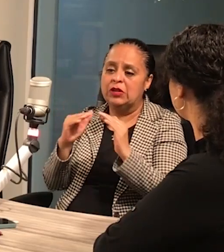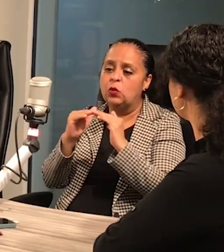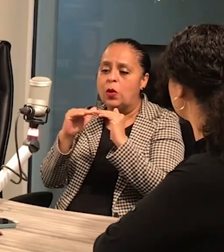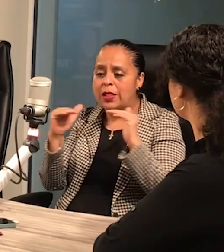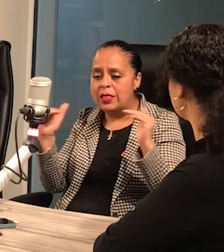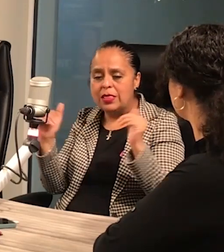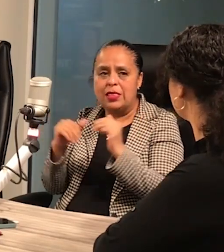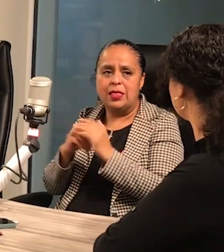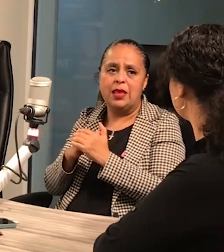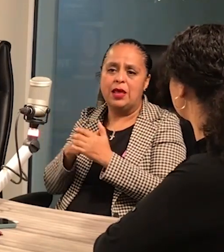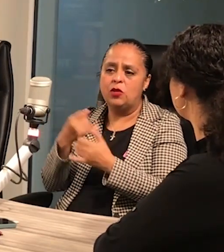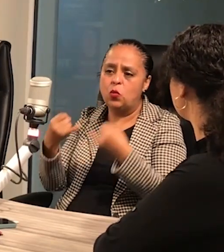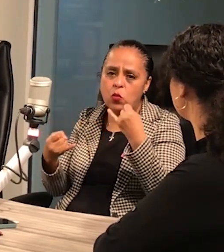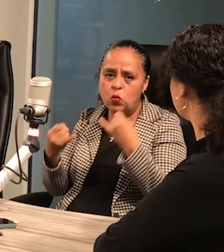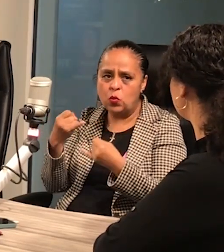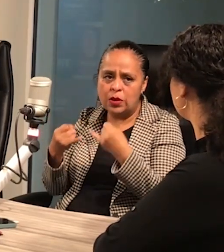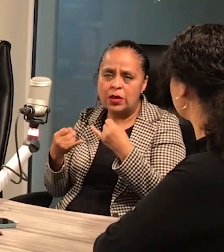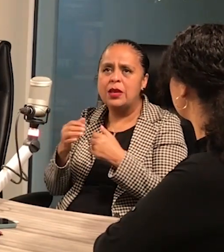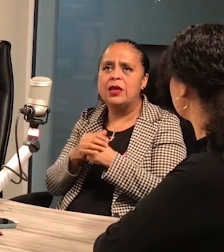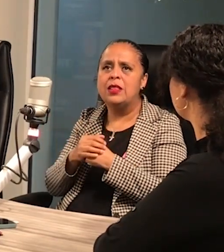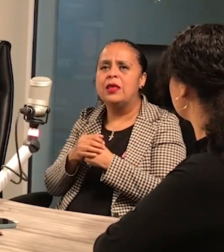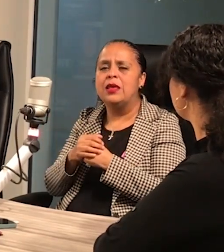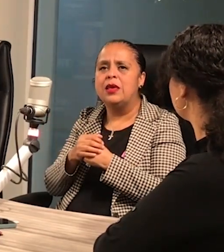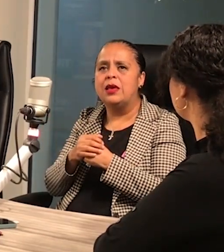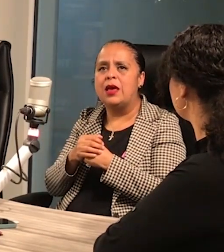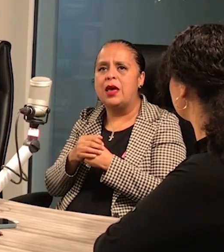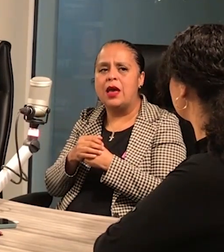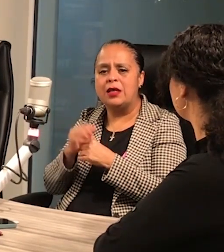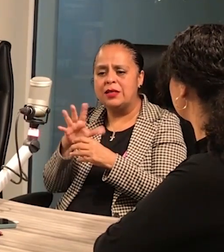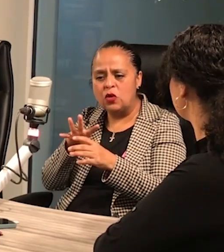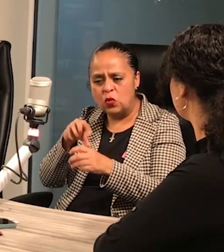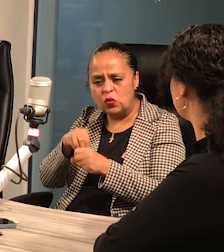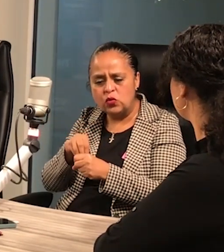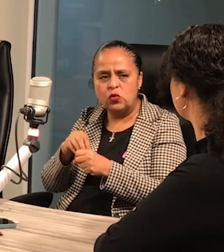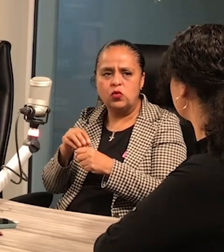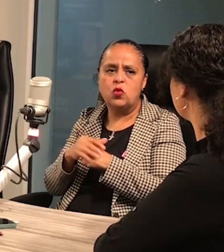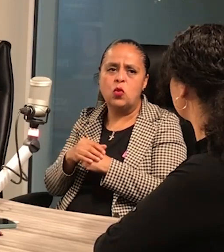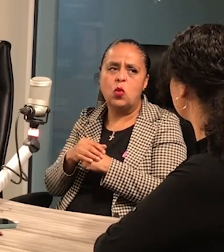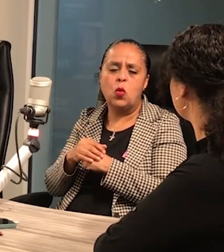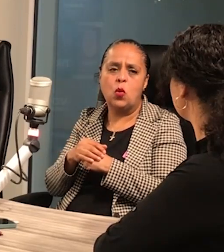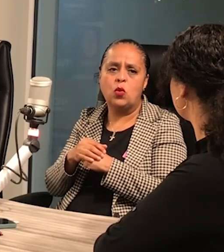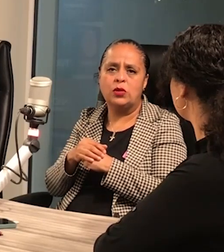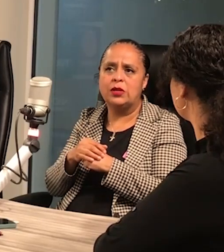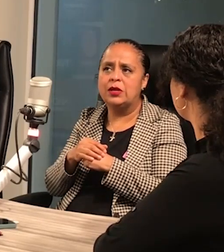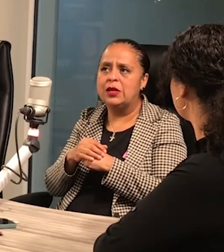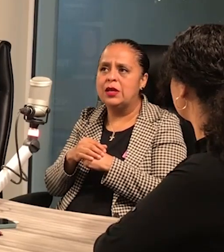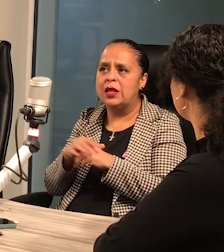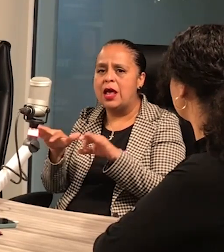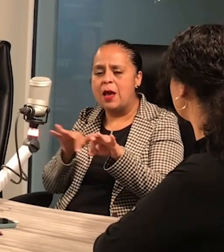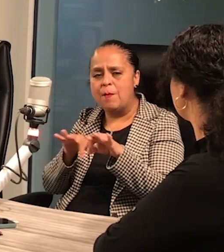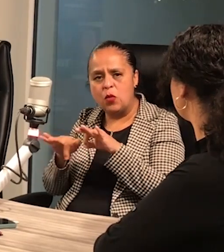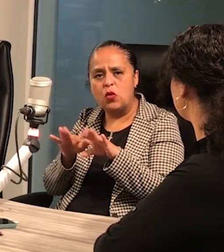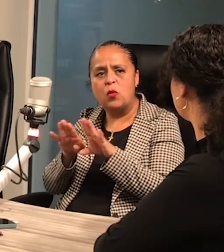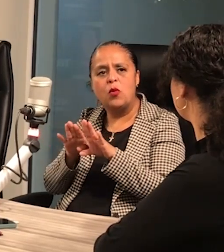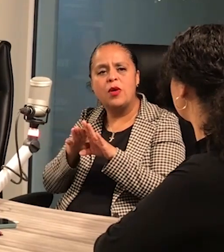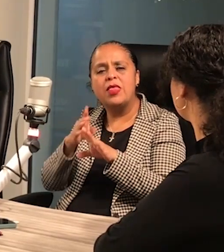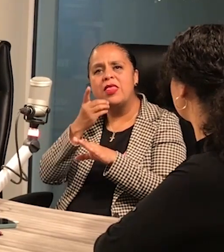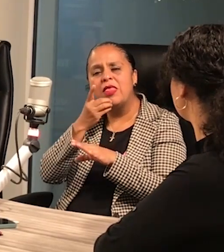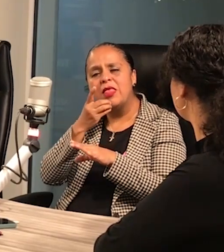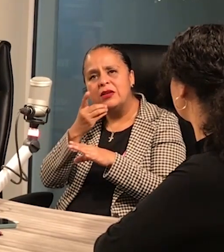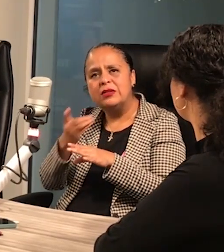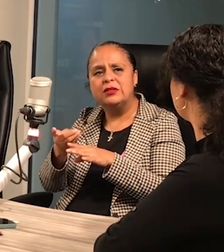igualdad jurídica, en cuestiones de inclusión social, laboral, de cómo decimos que el Estado